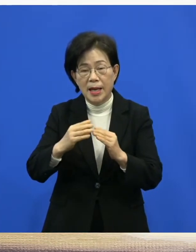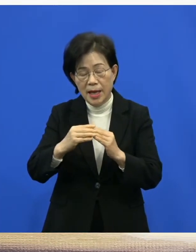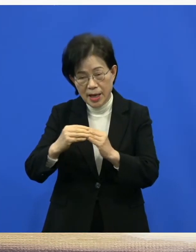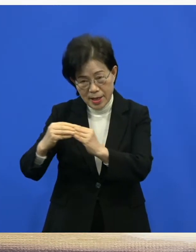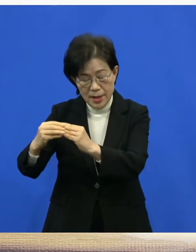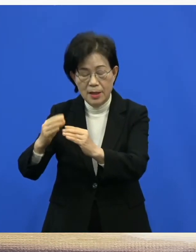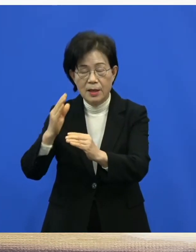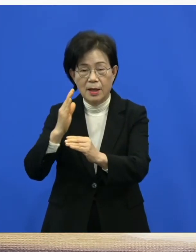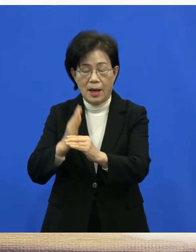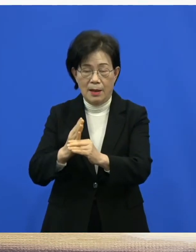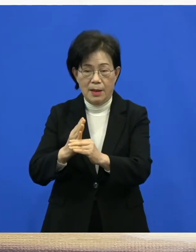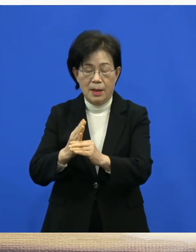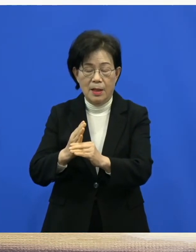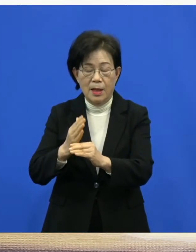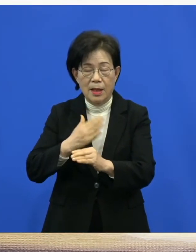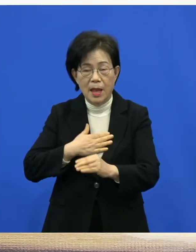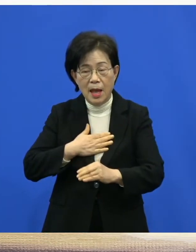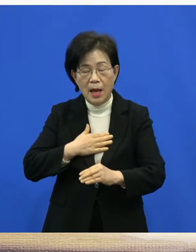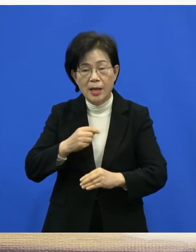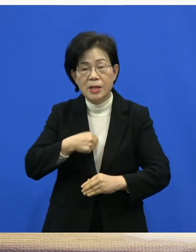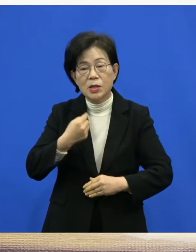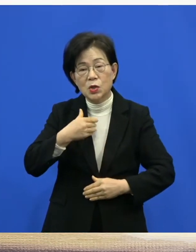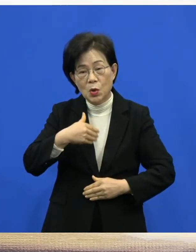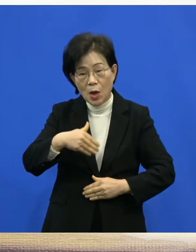이끌려간다는 거예요. 내가 간 게 아니야.